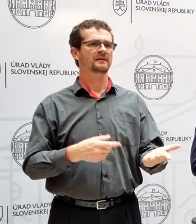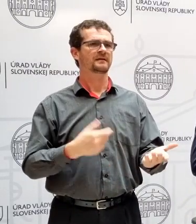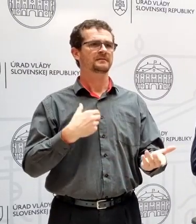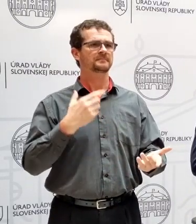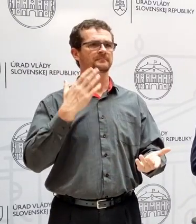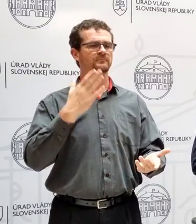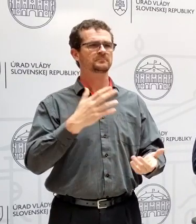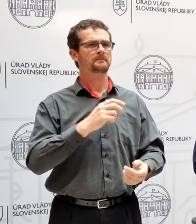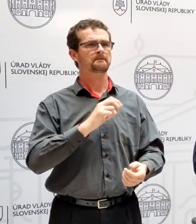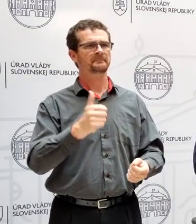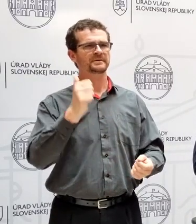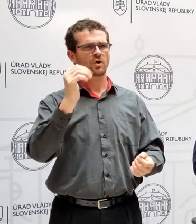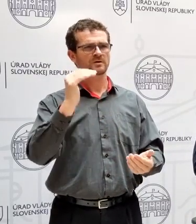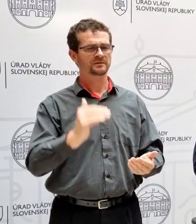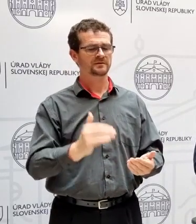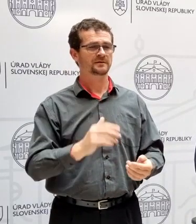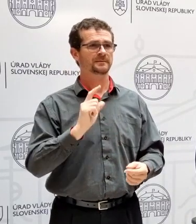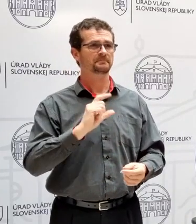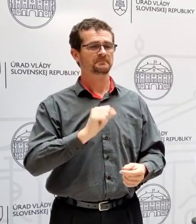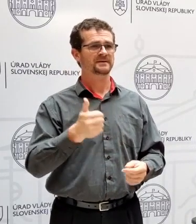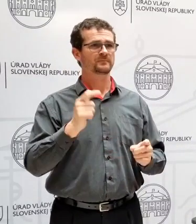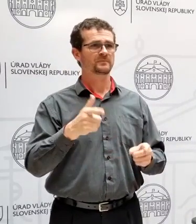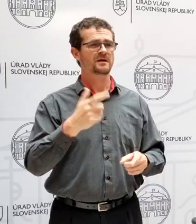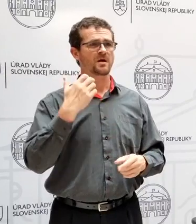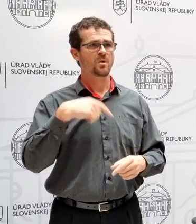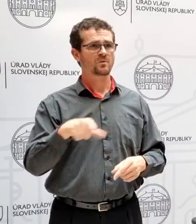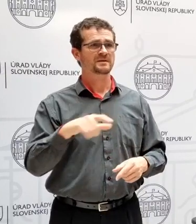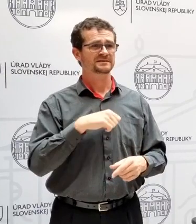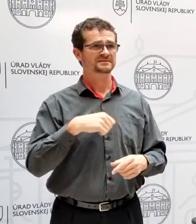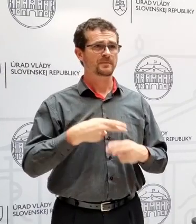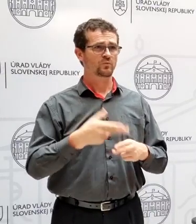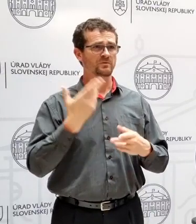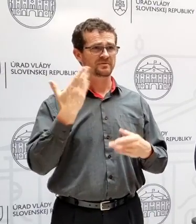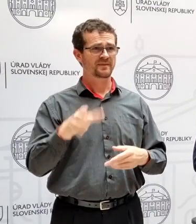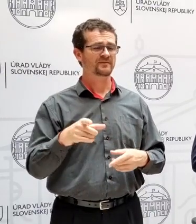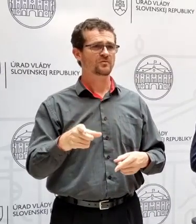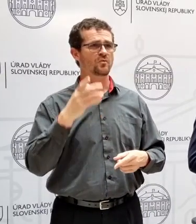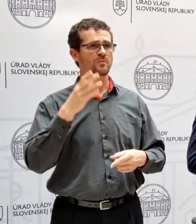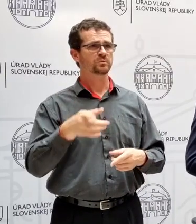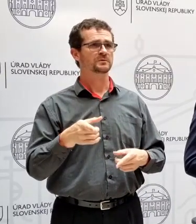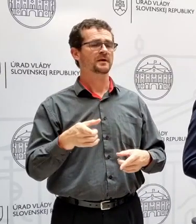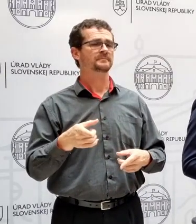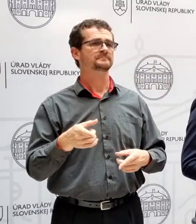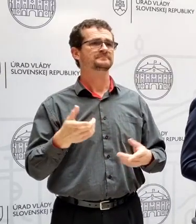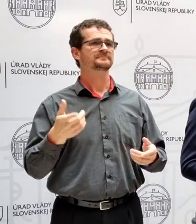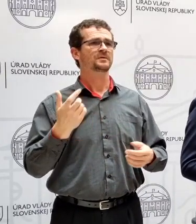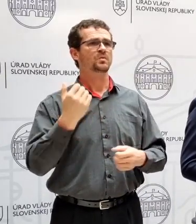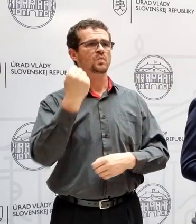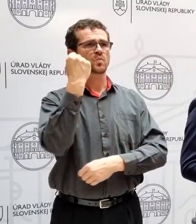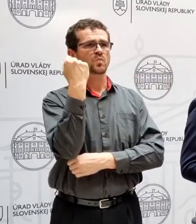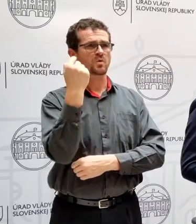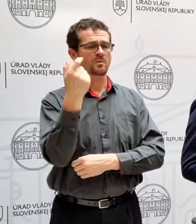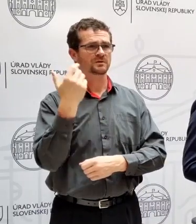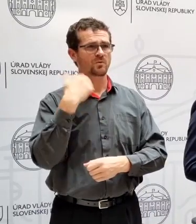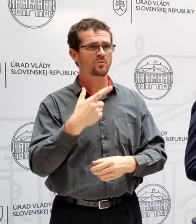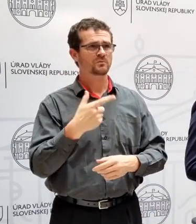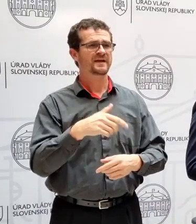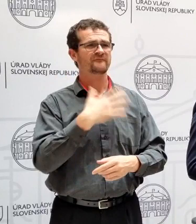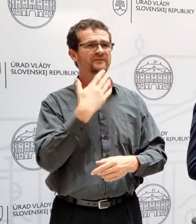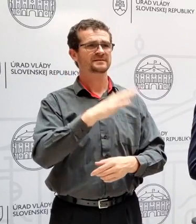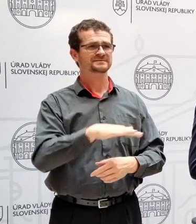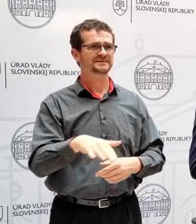ideme prioritizáciou. Samozrejme, musíme najprv tým ľuďom, ktorí si sami pomôcť nemôžu a to budú chudobní ľudia,